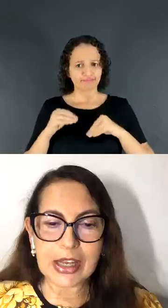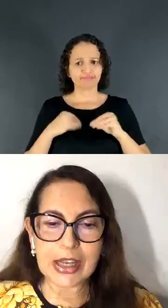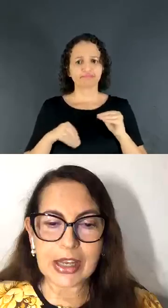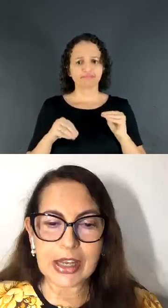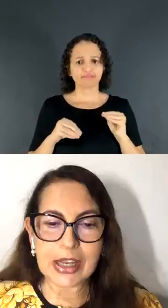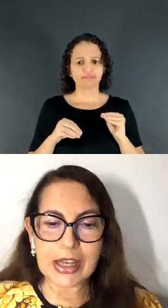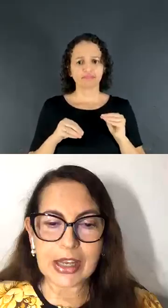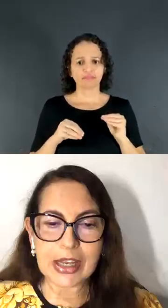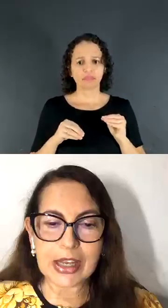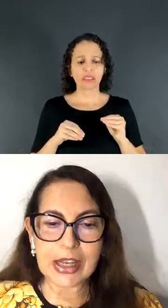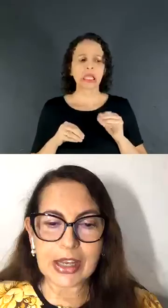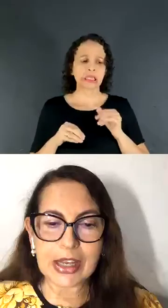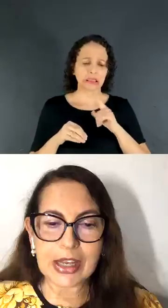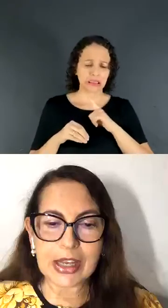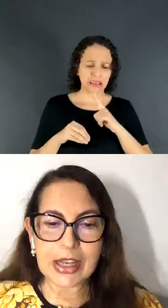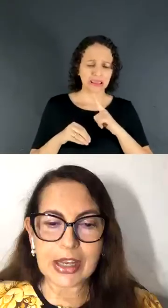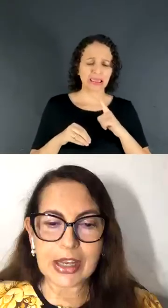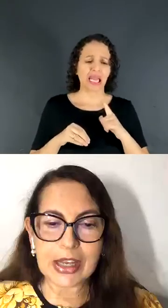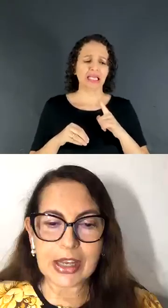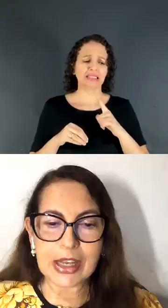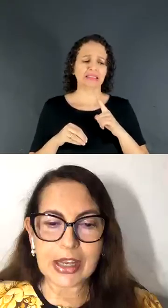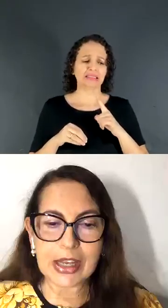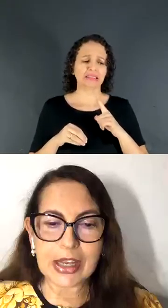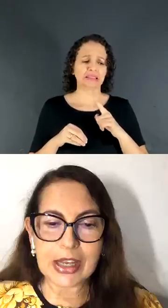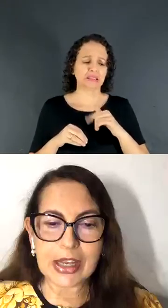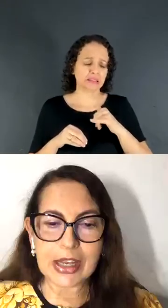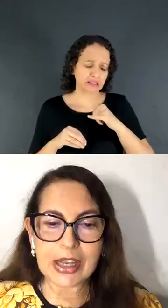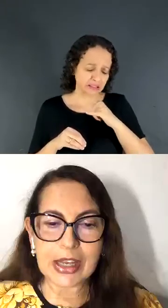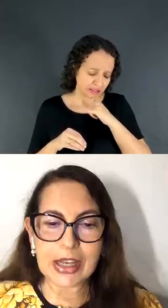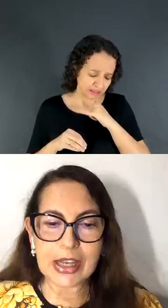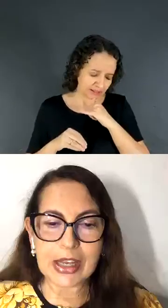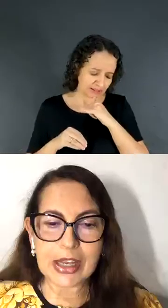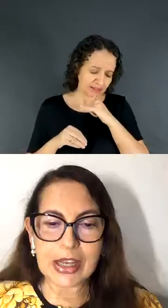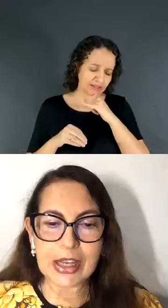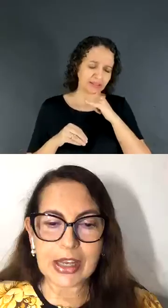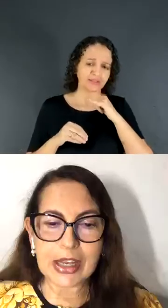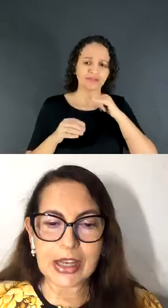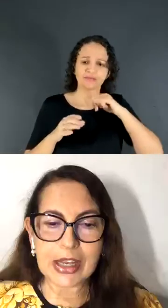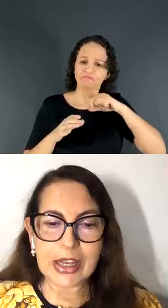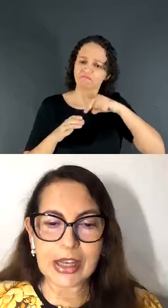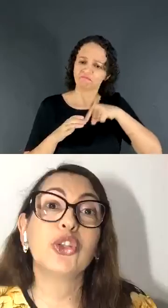da depressão é, é a tristeza